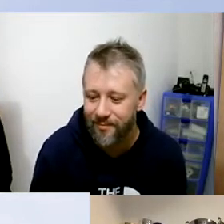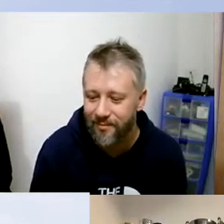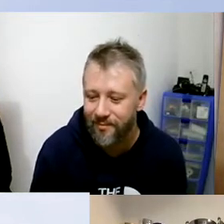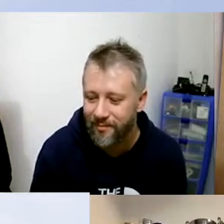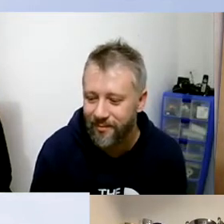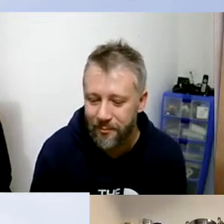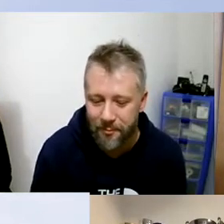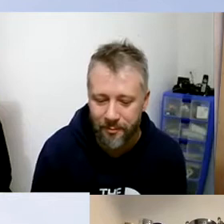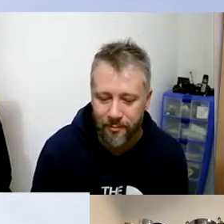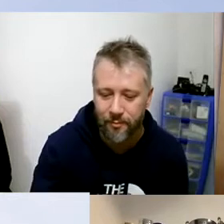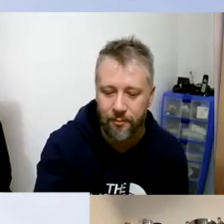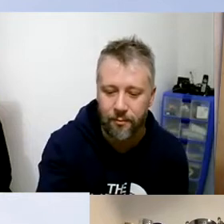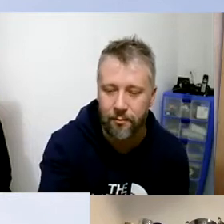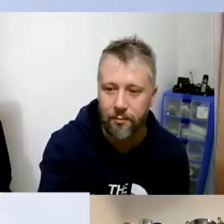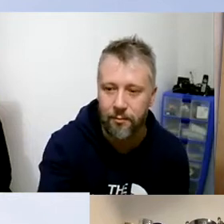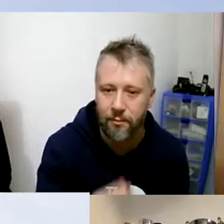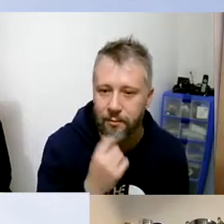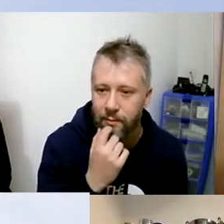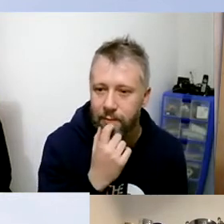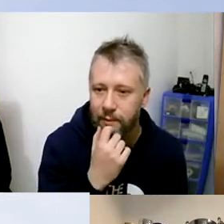dobbiamo tenere gli stivali in box,